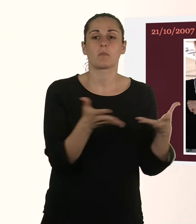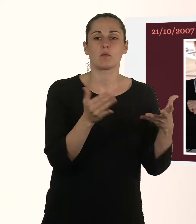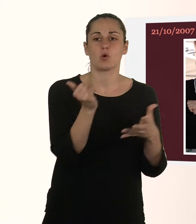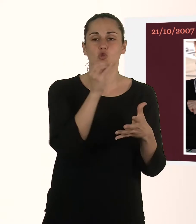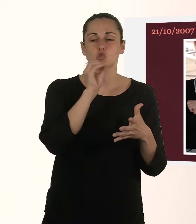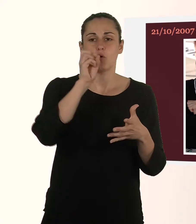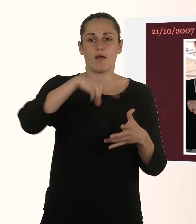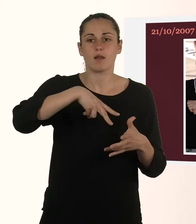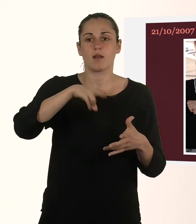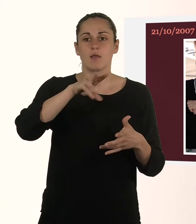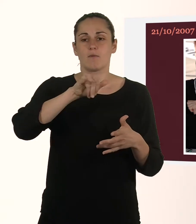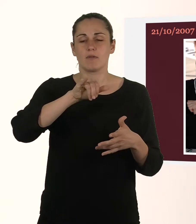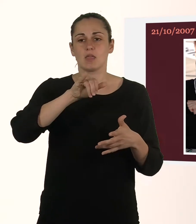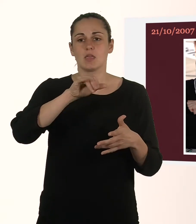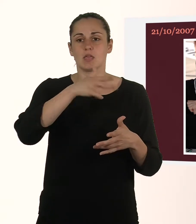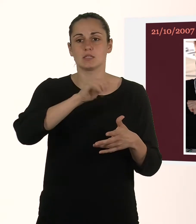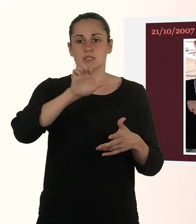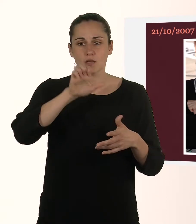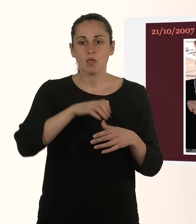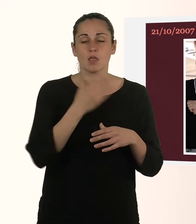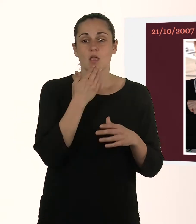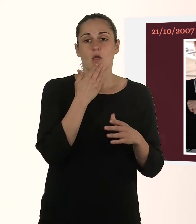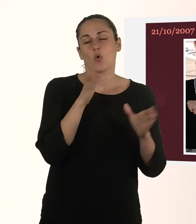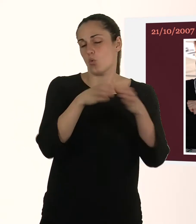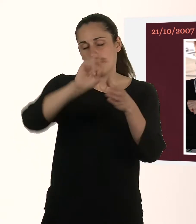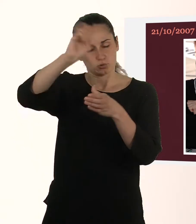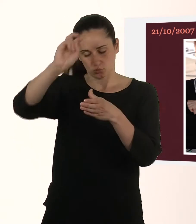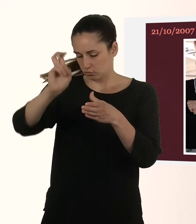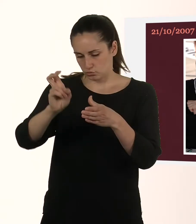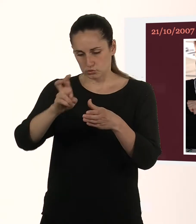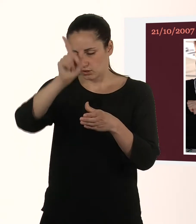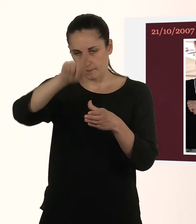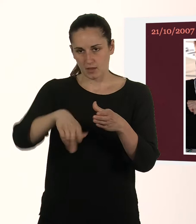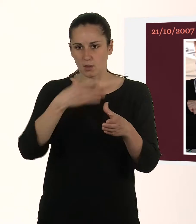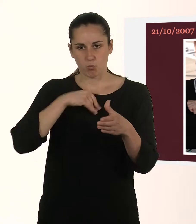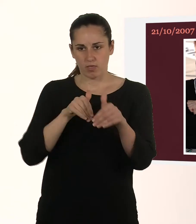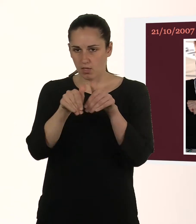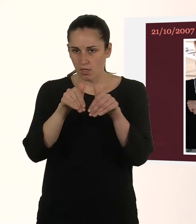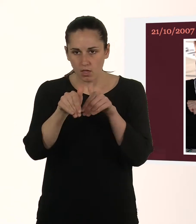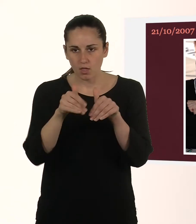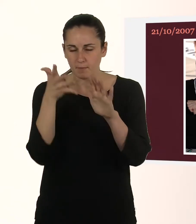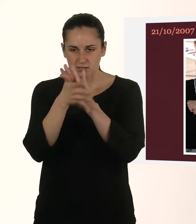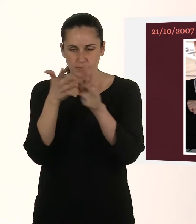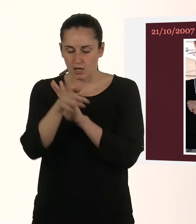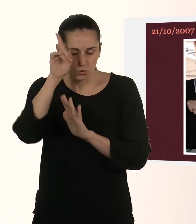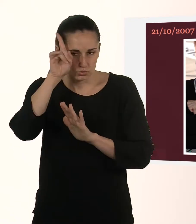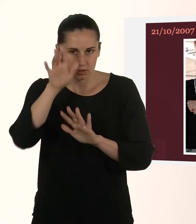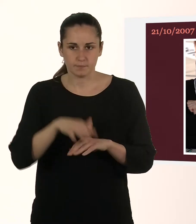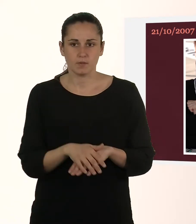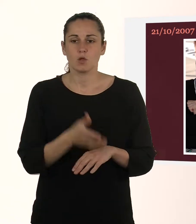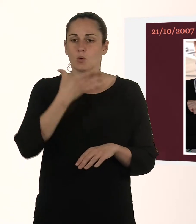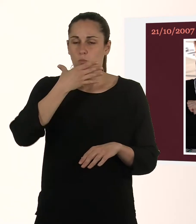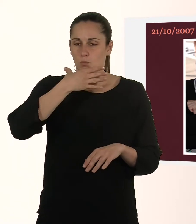seguirían otros grupos de hombres que me imagino que Joan Sanfélix después hablará a lo mejor más de ello, no lo sé. Bueno, en Sevilla se